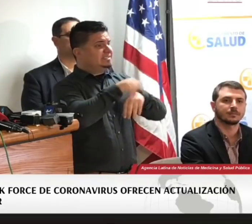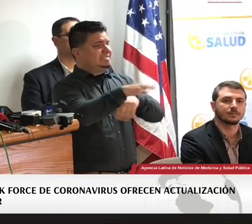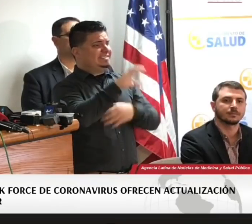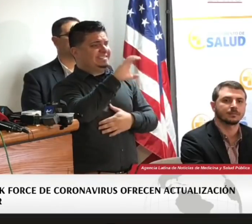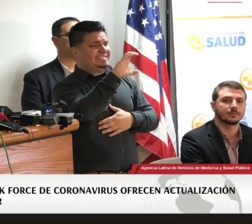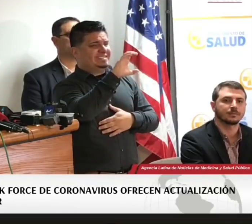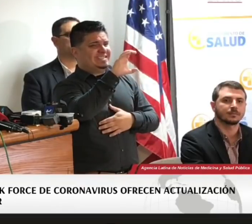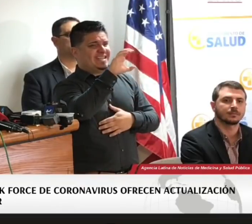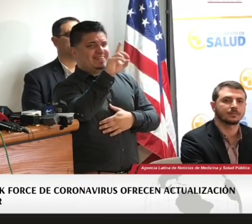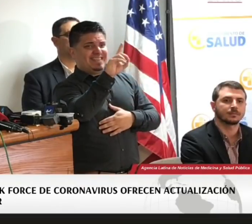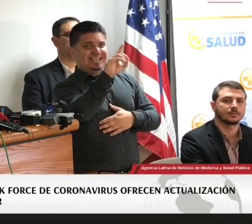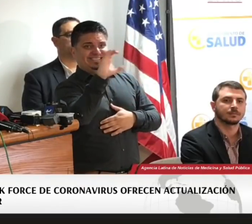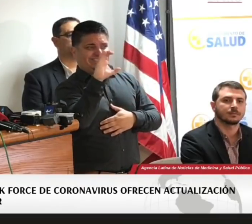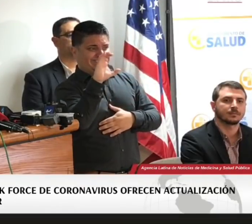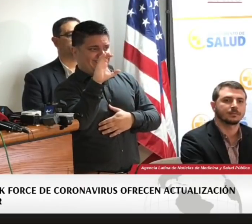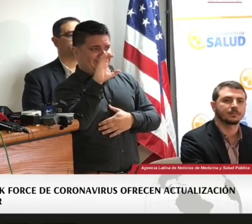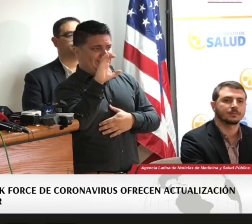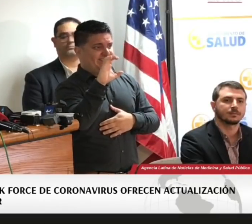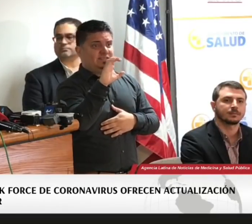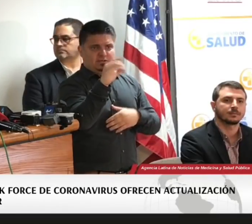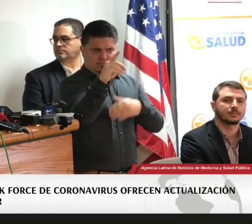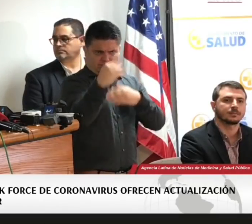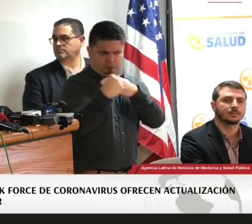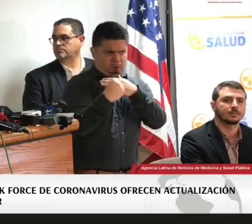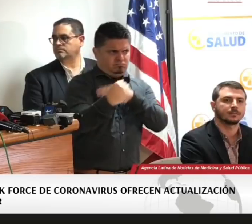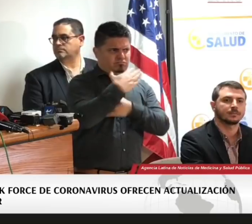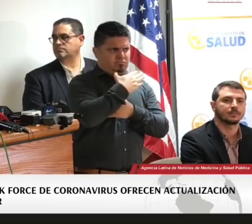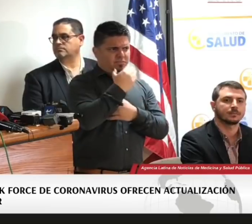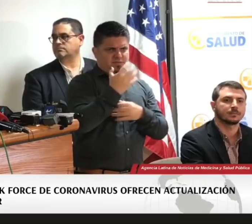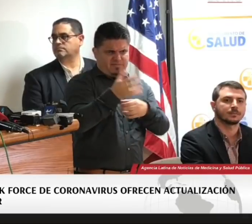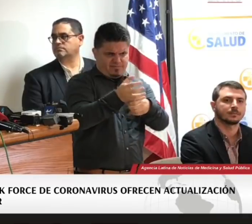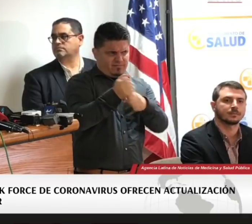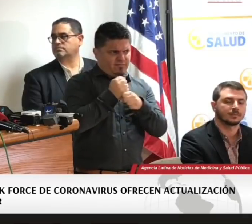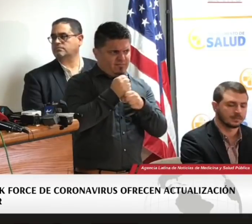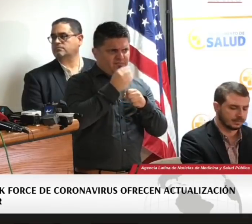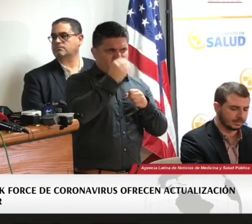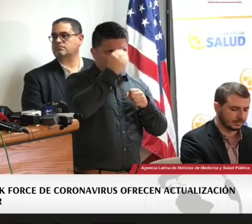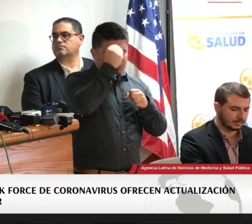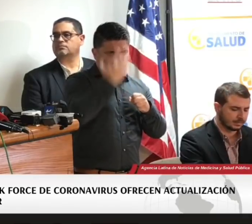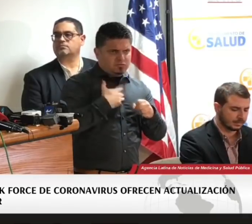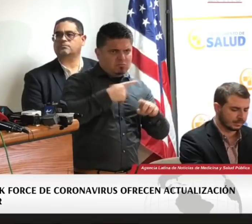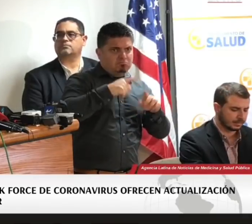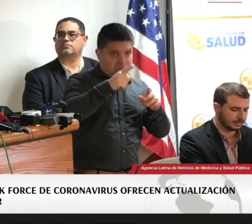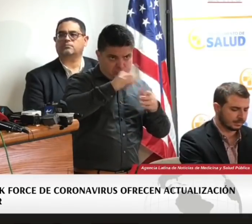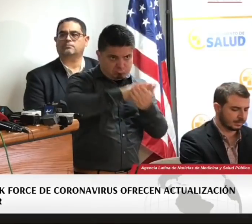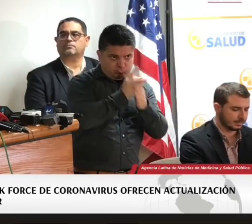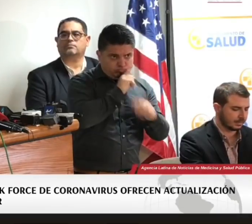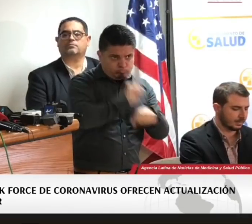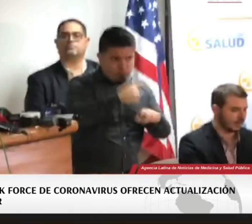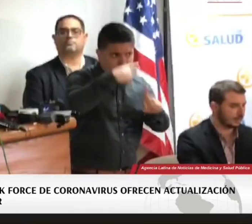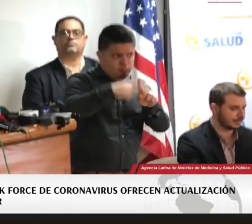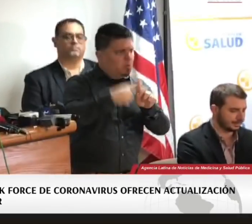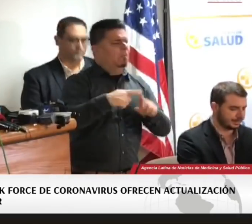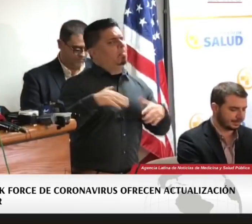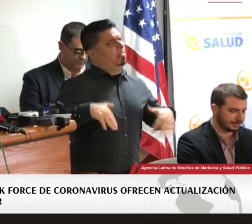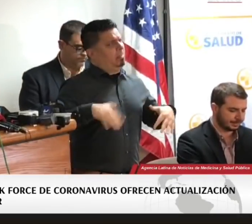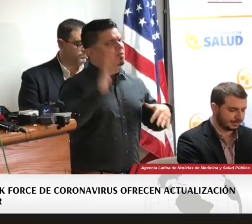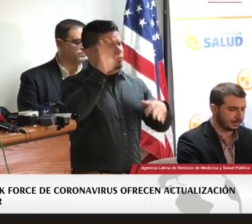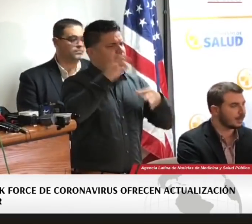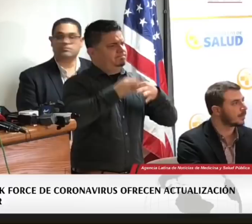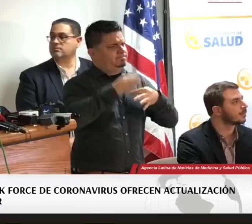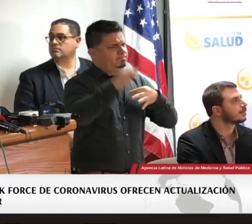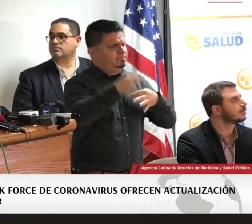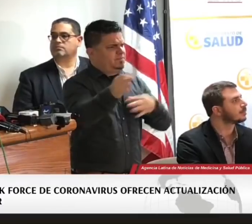cual hablaremos más adelante, hemos recibido resultados. Nos retrasamos un poco porque ahora mismo estamos teniendo